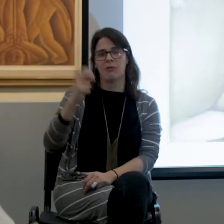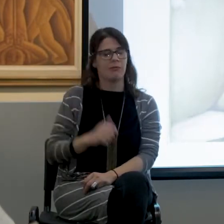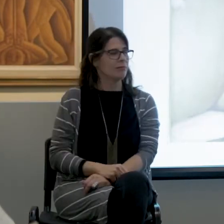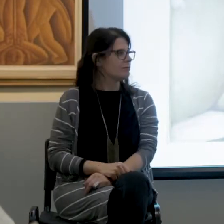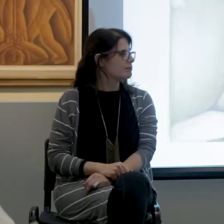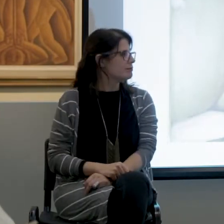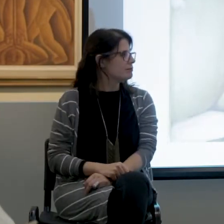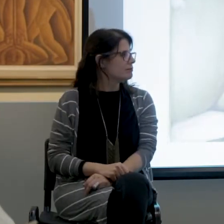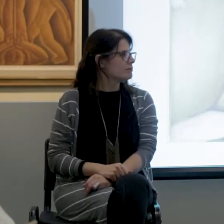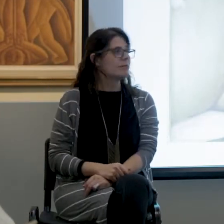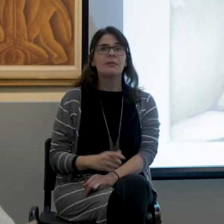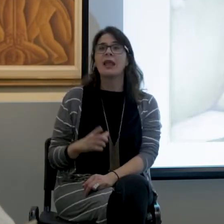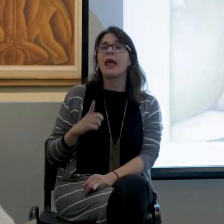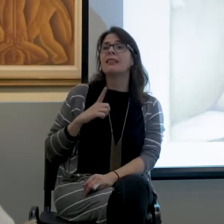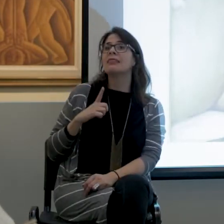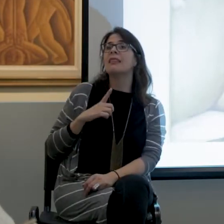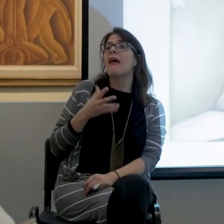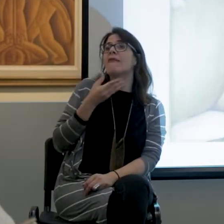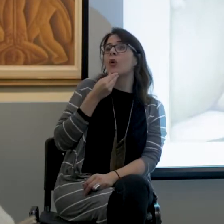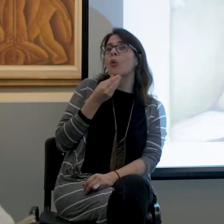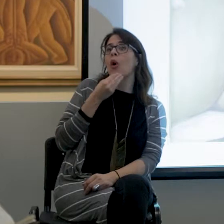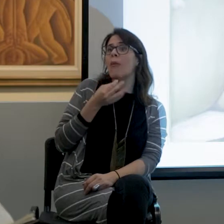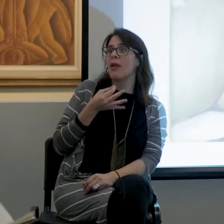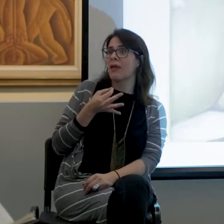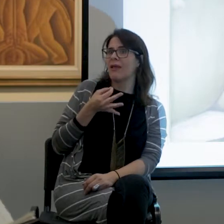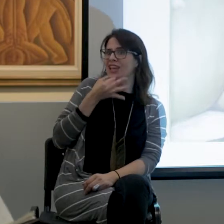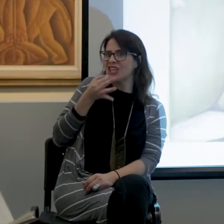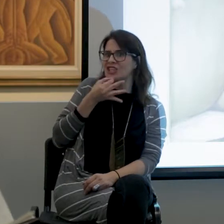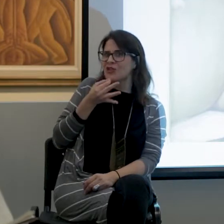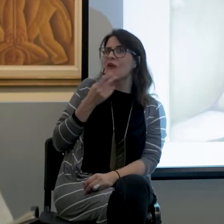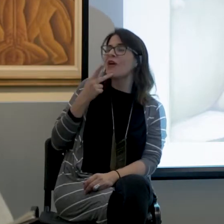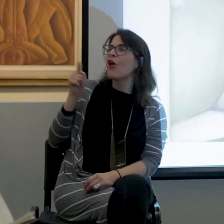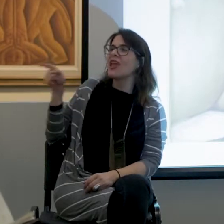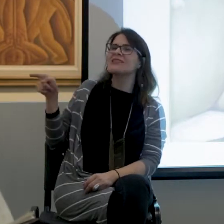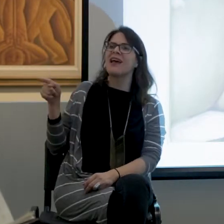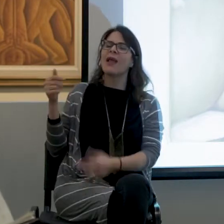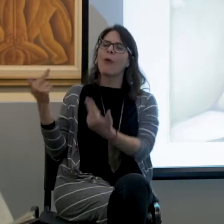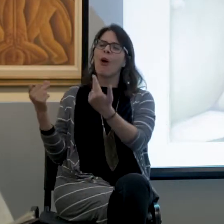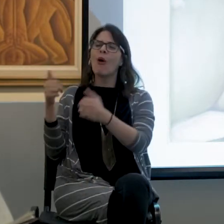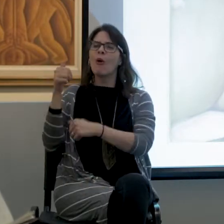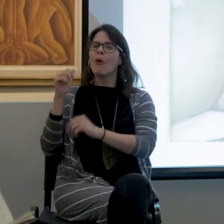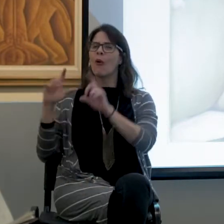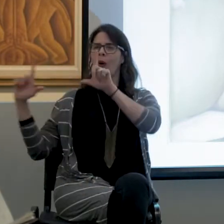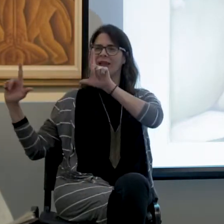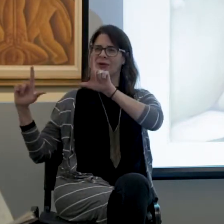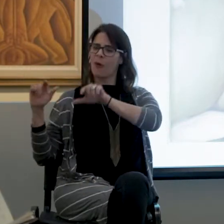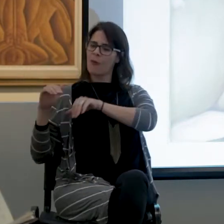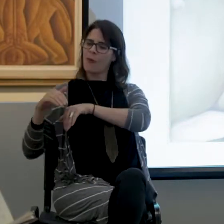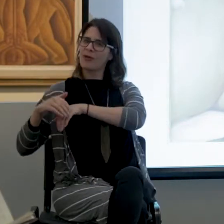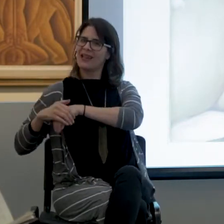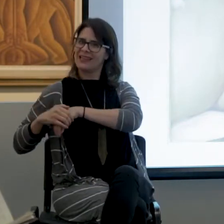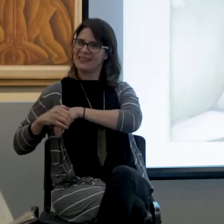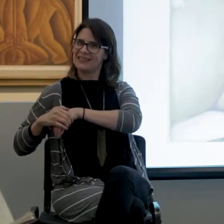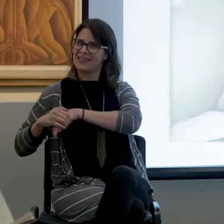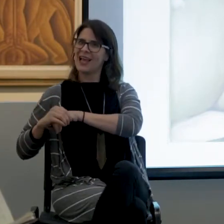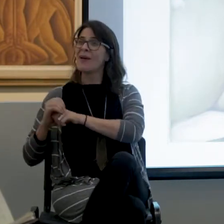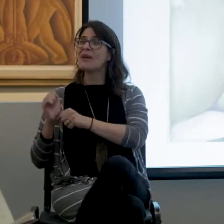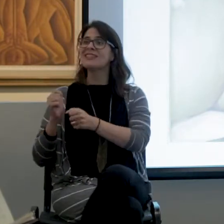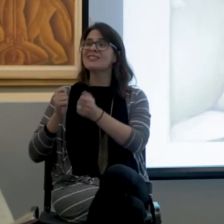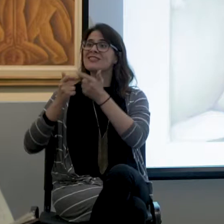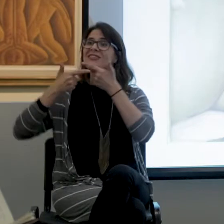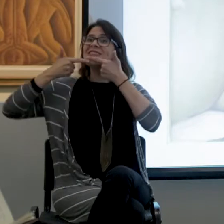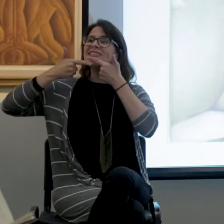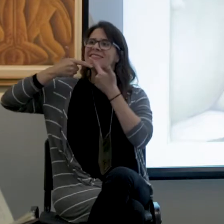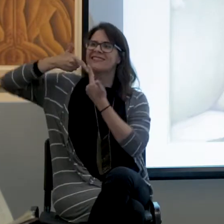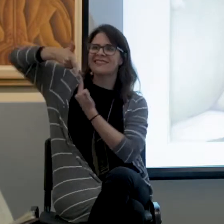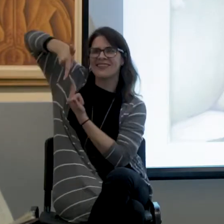Um crítico da época chamou de a Mona Lisa do sorriso vertical. Tem uma época que os críticos eram inteligentes, né?